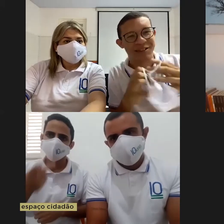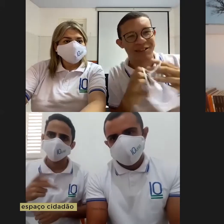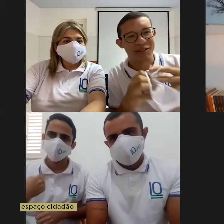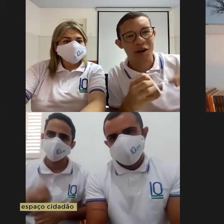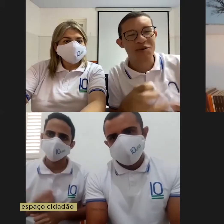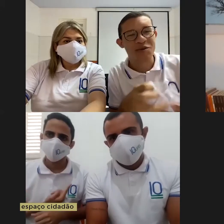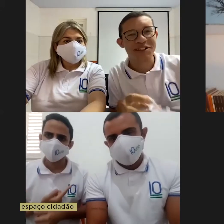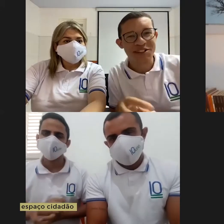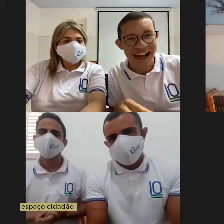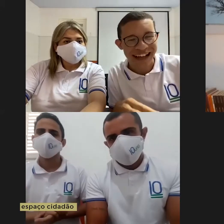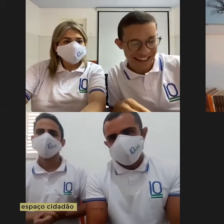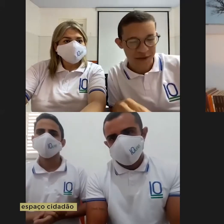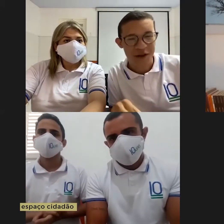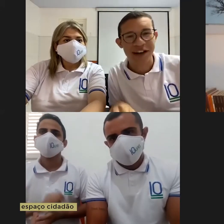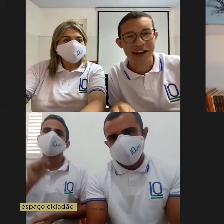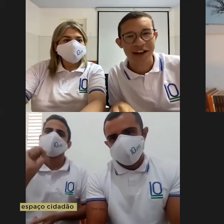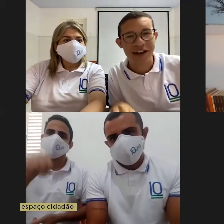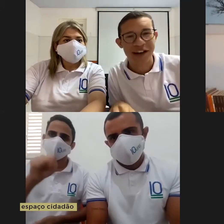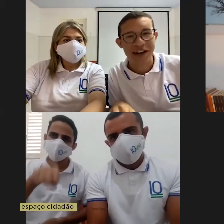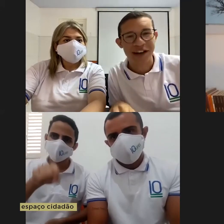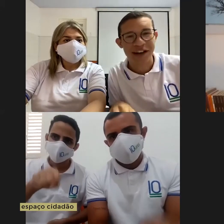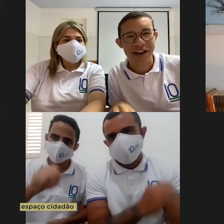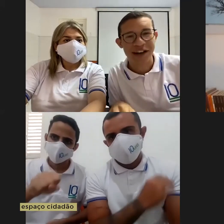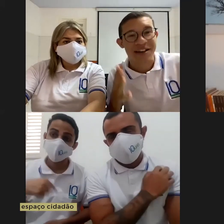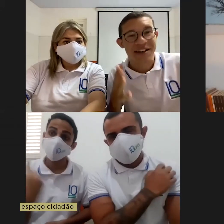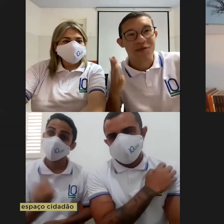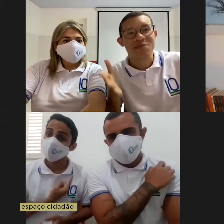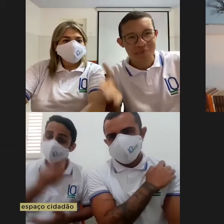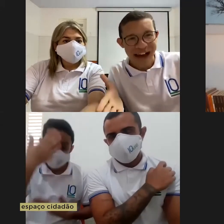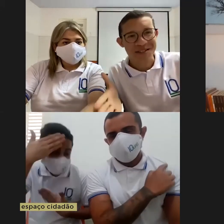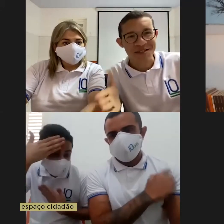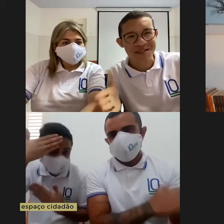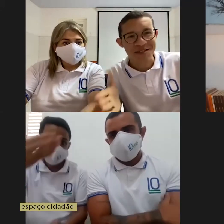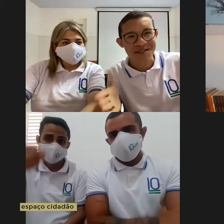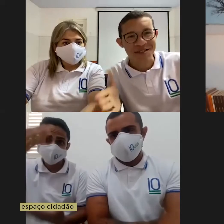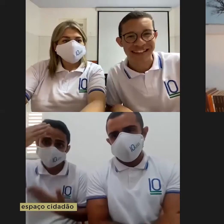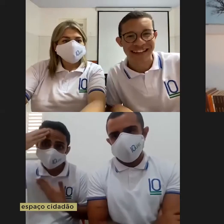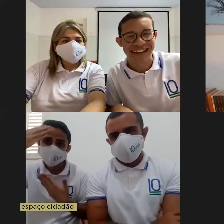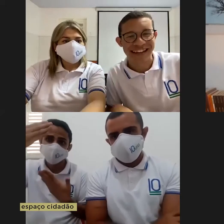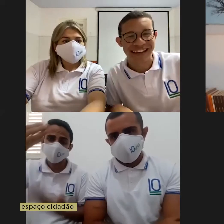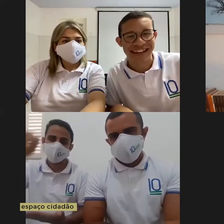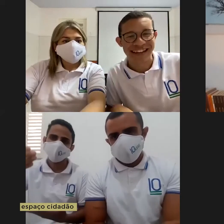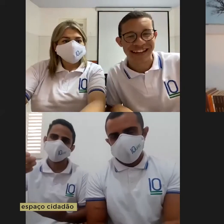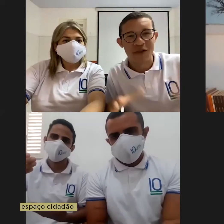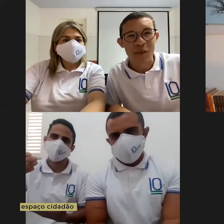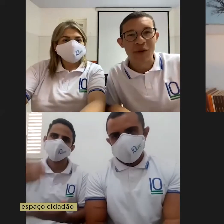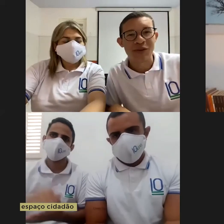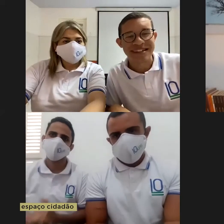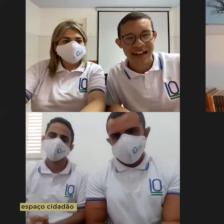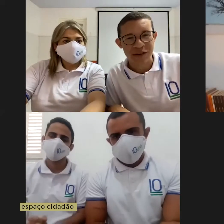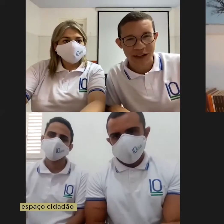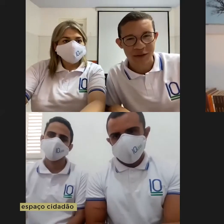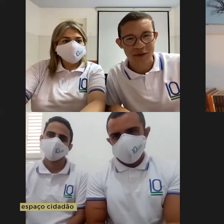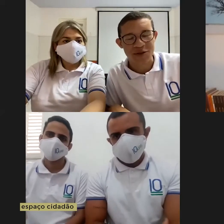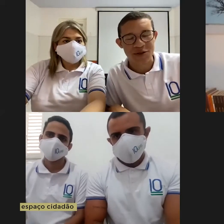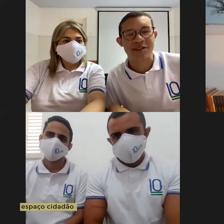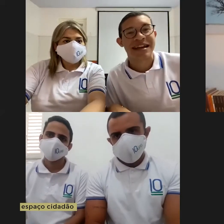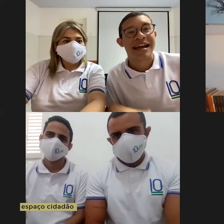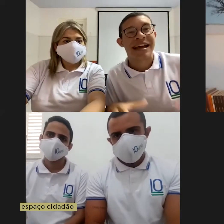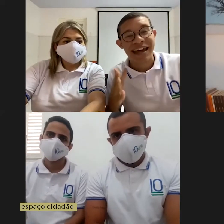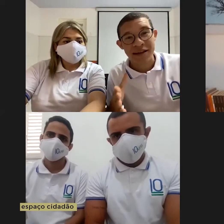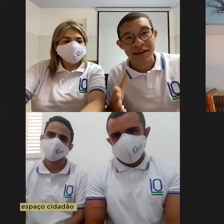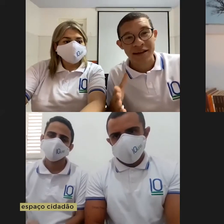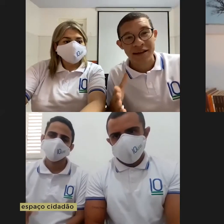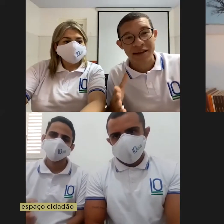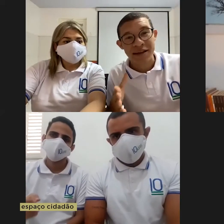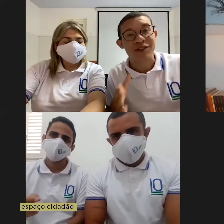Exato. Robson, desde já, o Coletivo 10 Iguais agradece o espaço, literalmente, que foi oportunizado para todos nós.